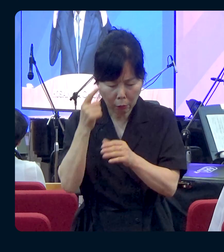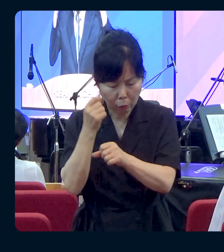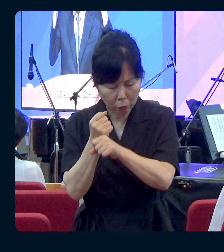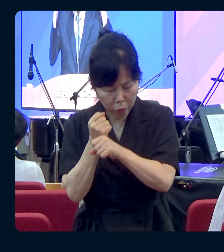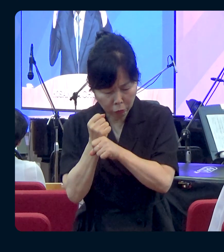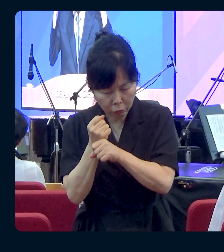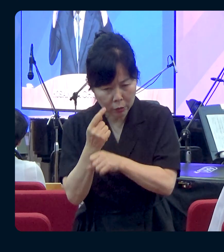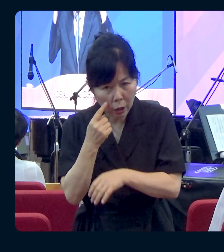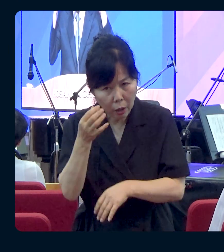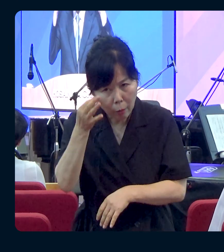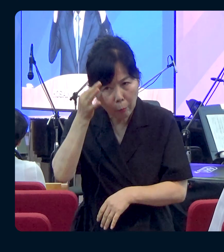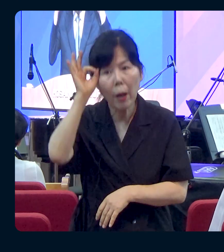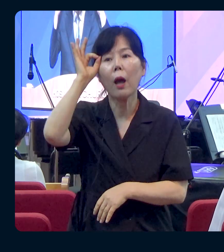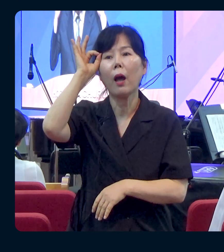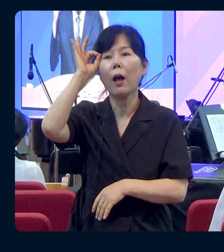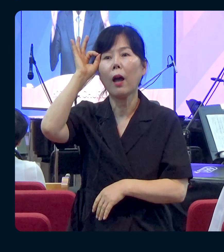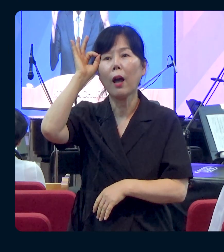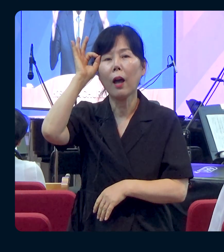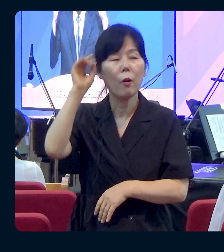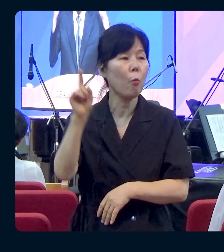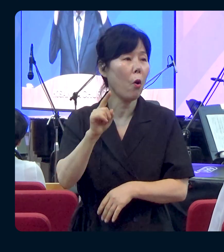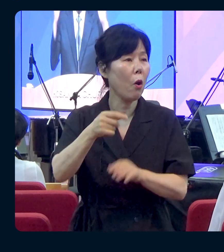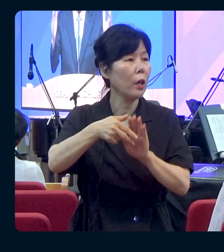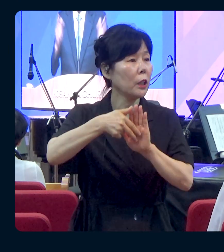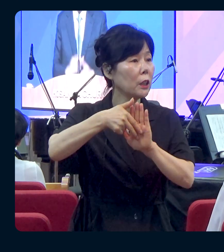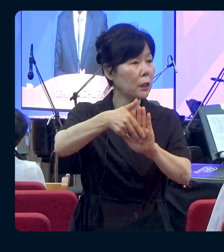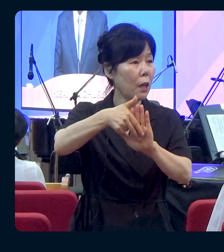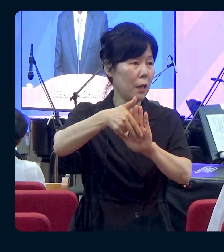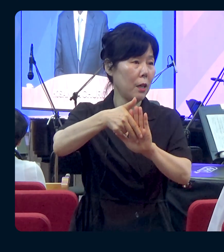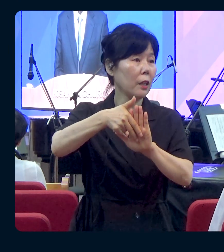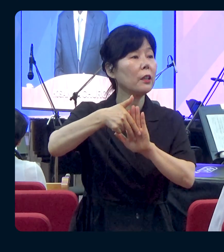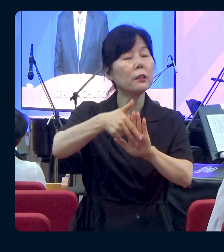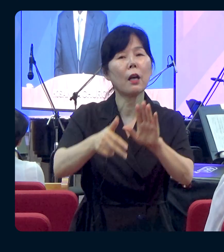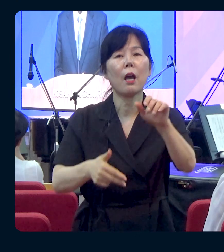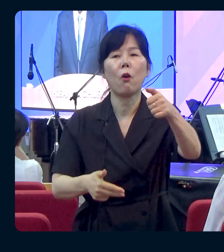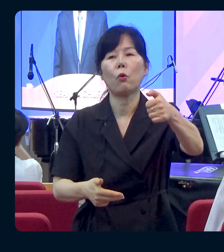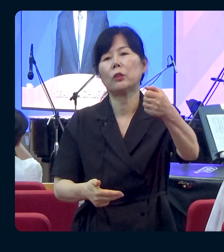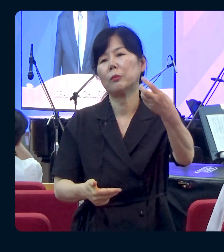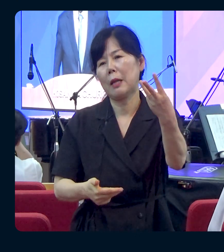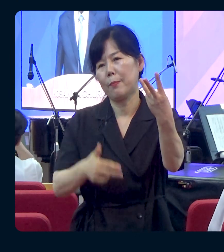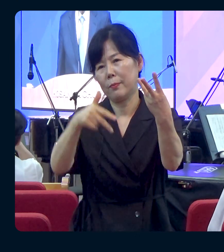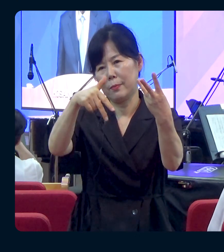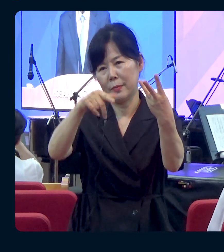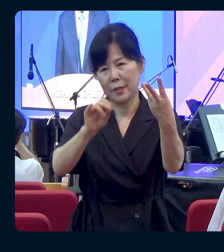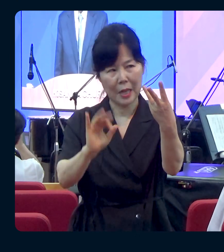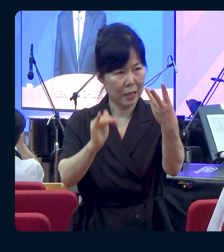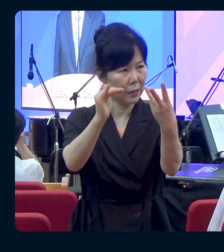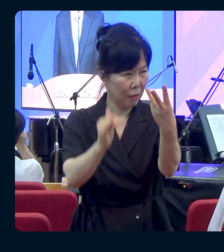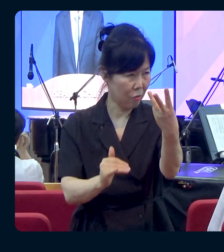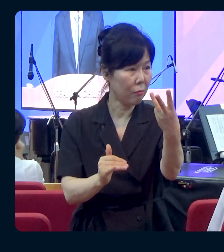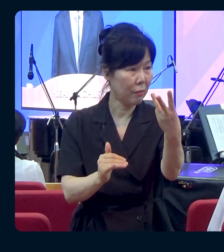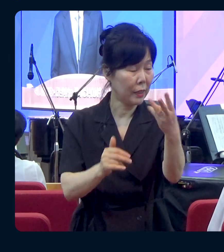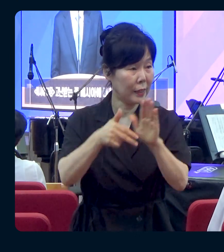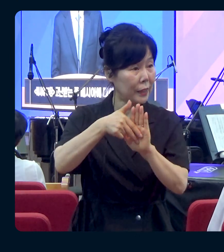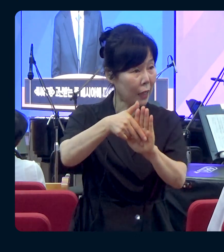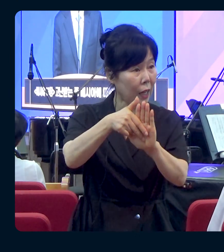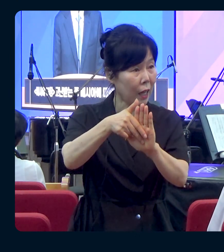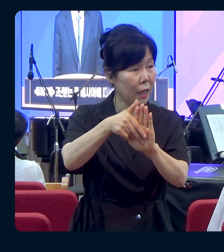것이 있었습니다. 그것이 바로 이사야 53장에 나오는 말씀이었어요. 여러분, 이사야